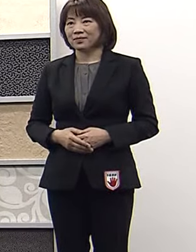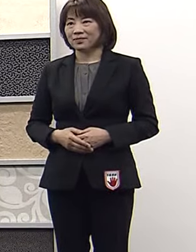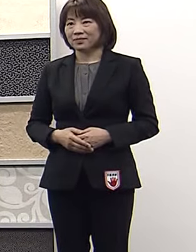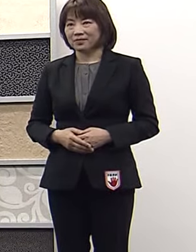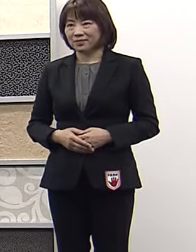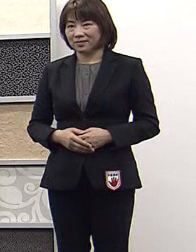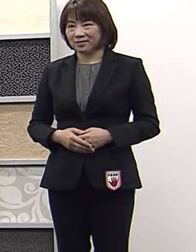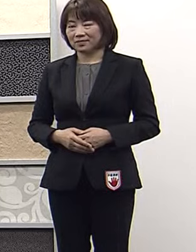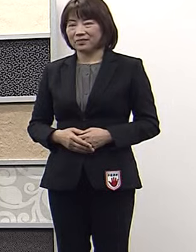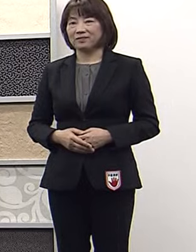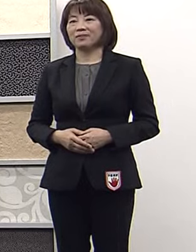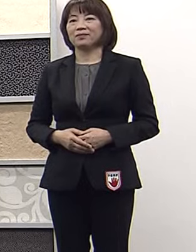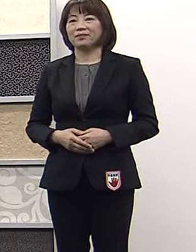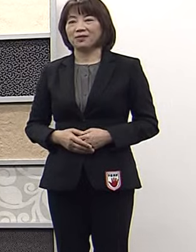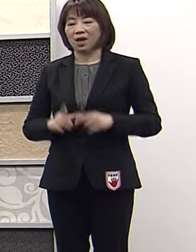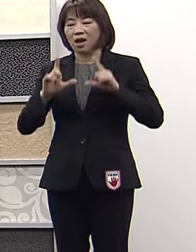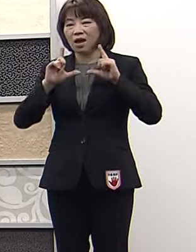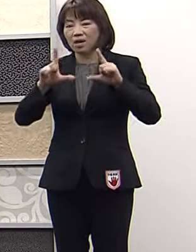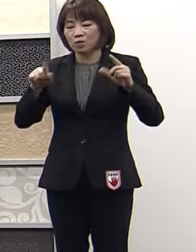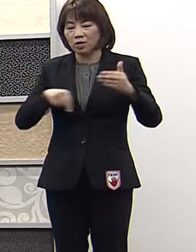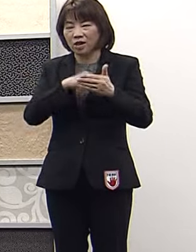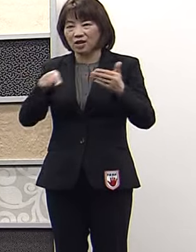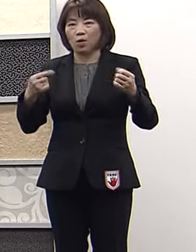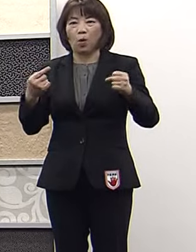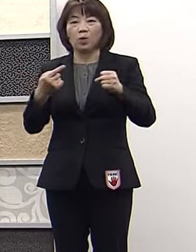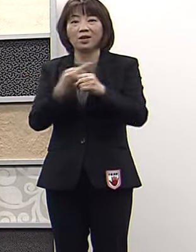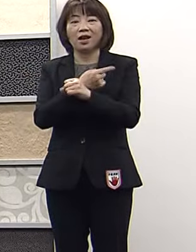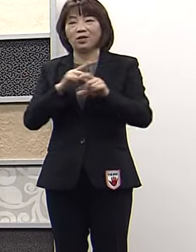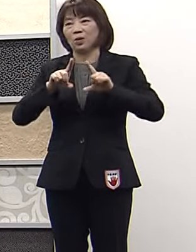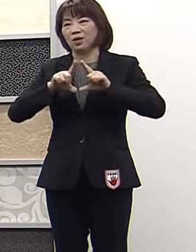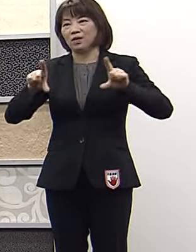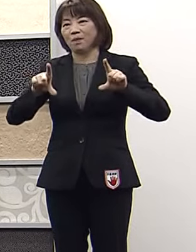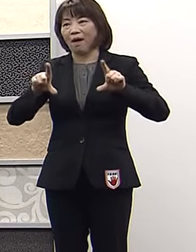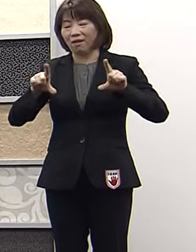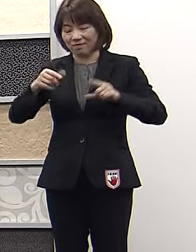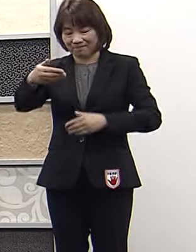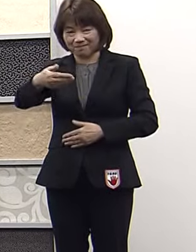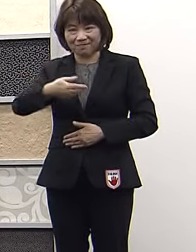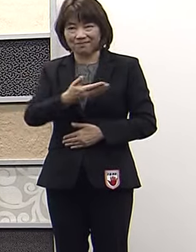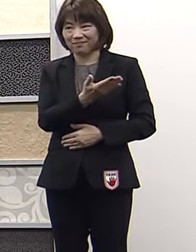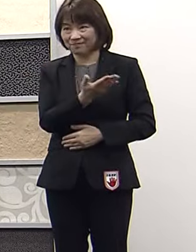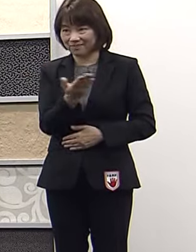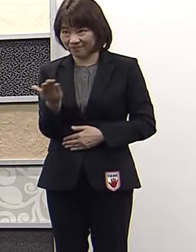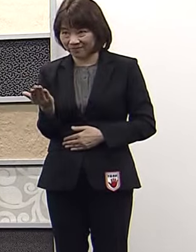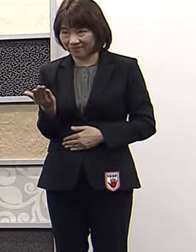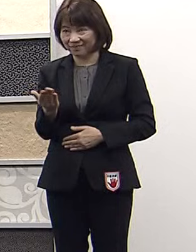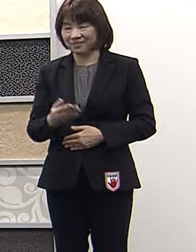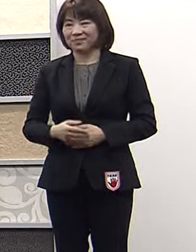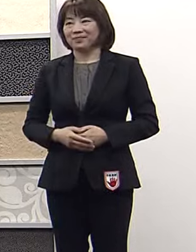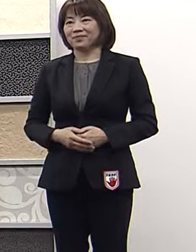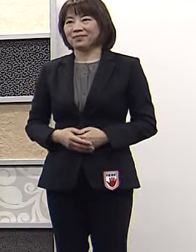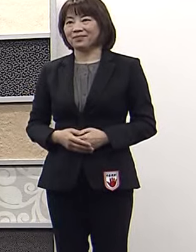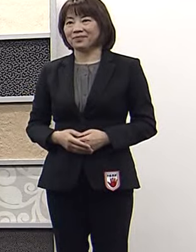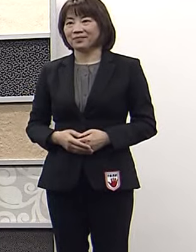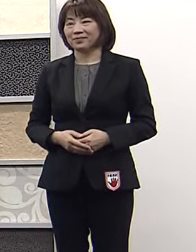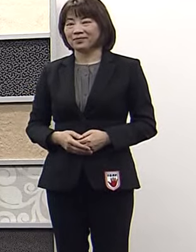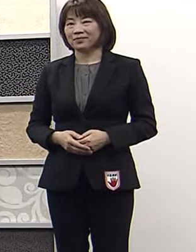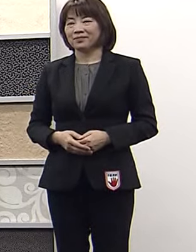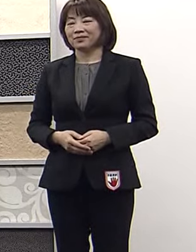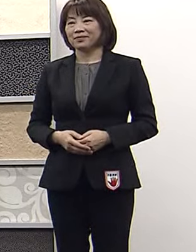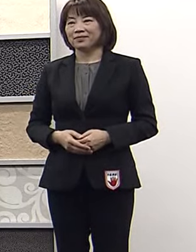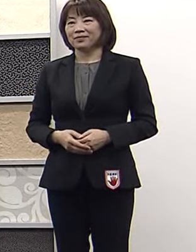よろしいでしょうか。それでは発表事項以外の一般事項の質問をお受けいたします。いかがでしょうか。三次